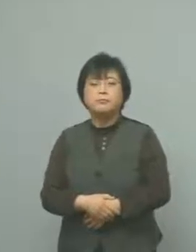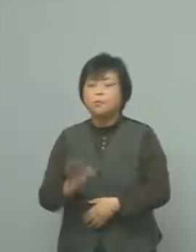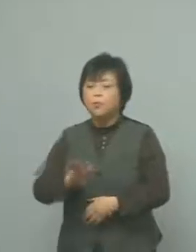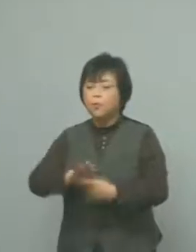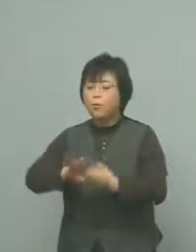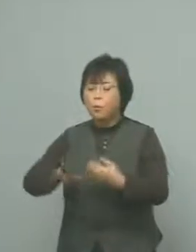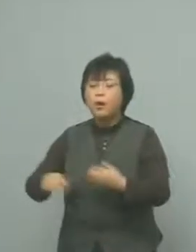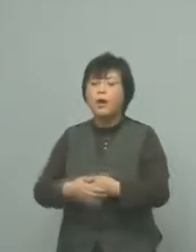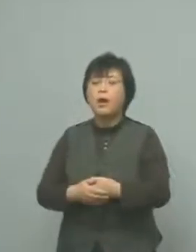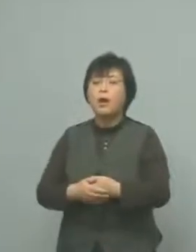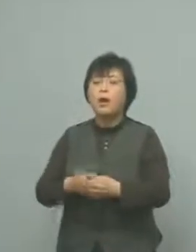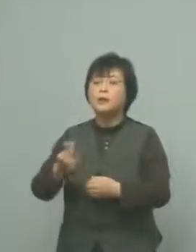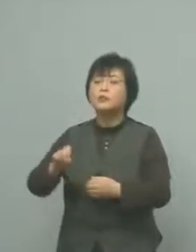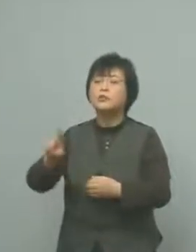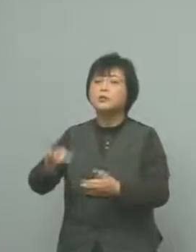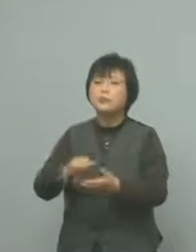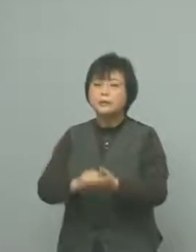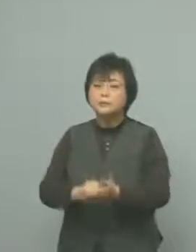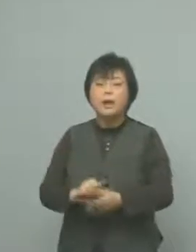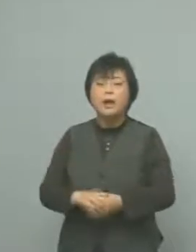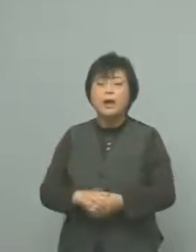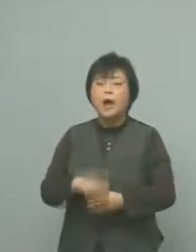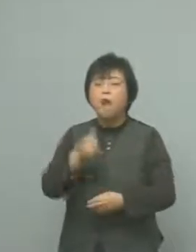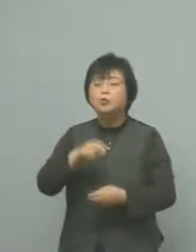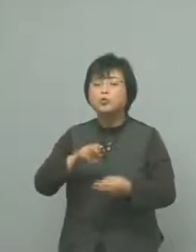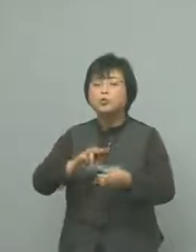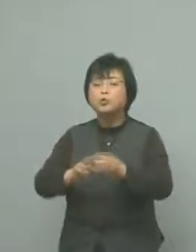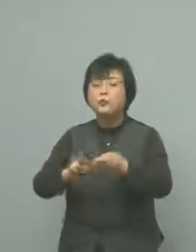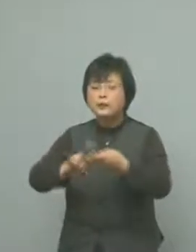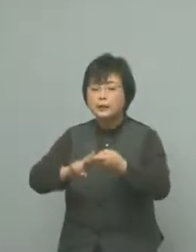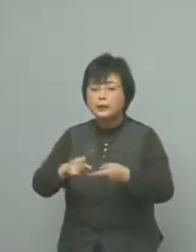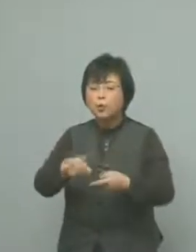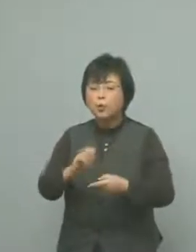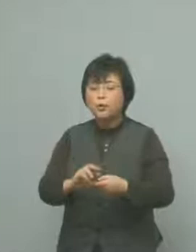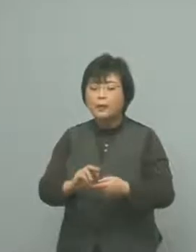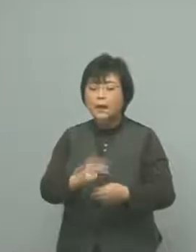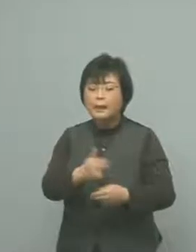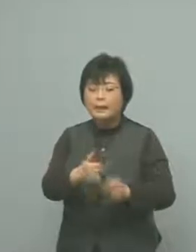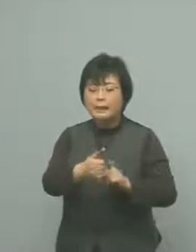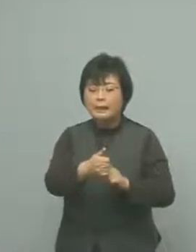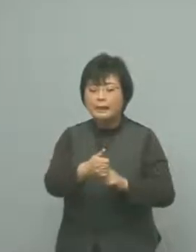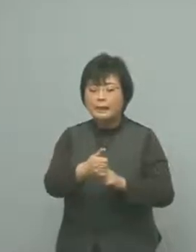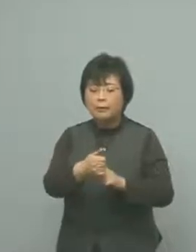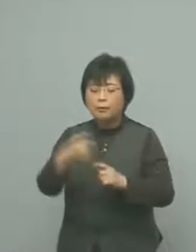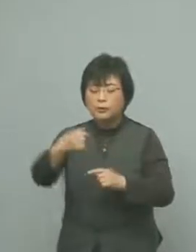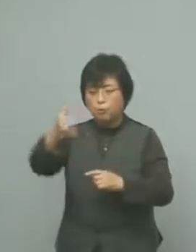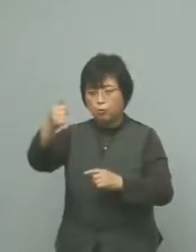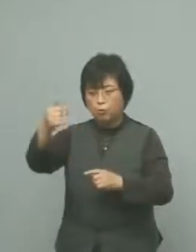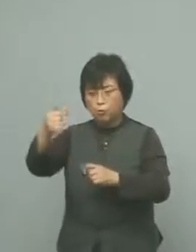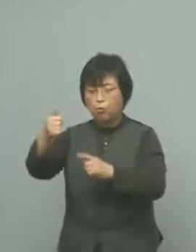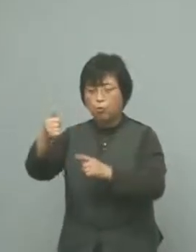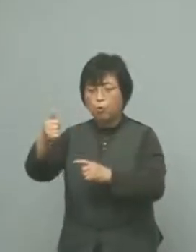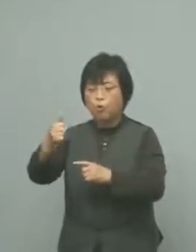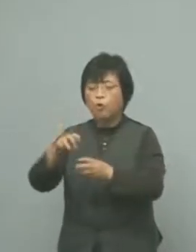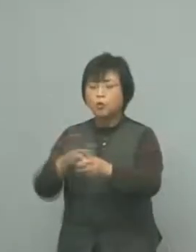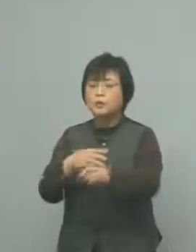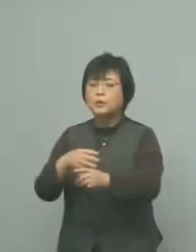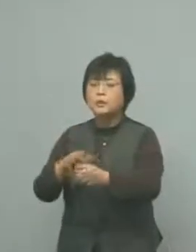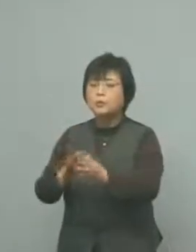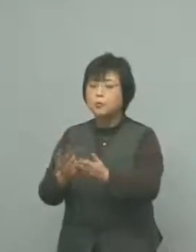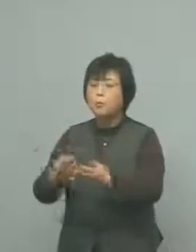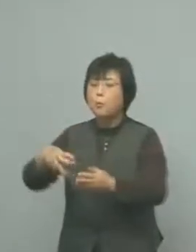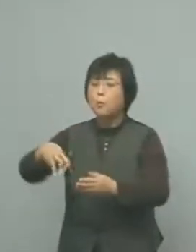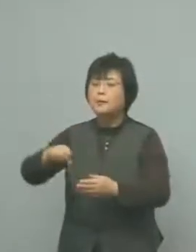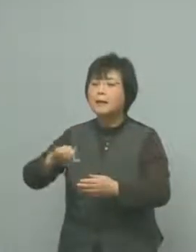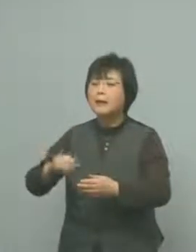のほか21日は藤井聡太七段の師匠であります杉本昌